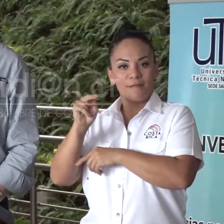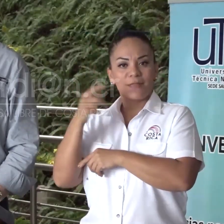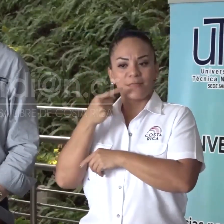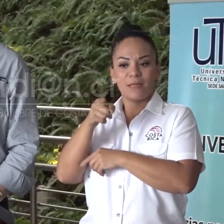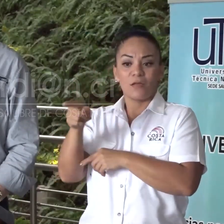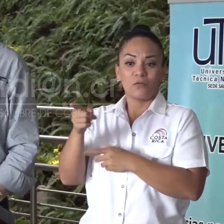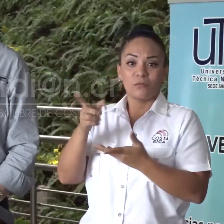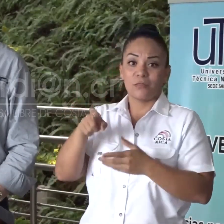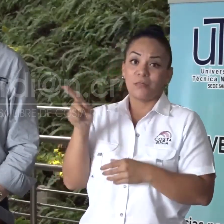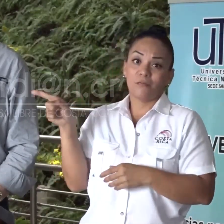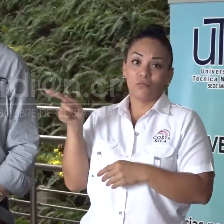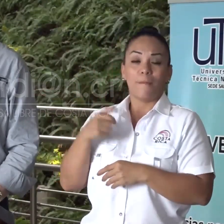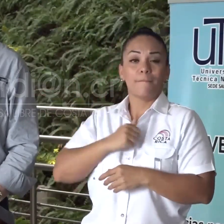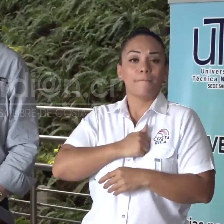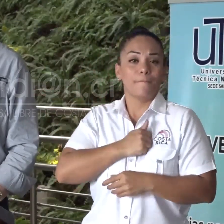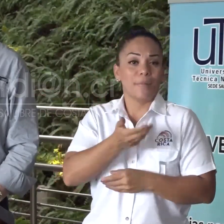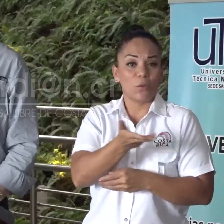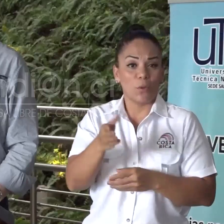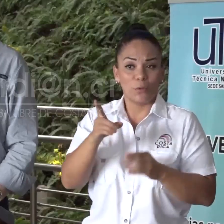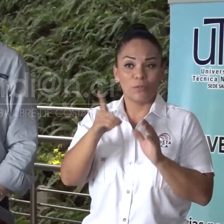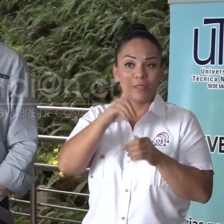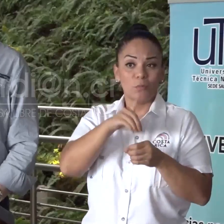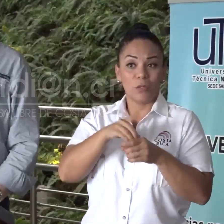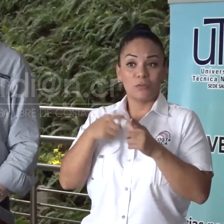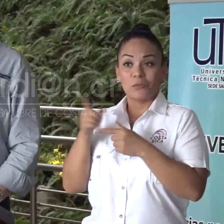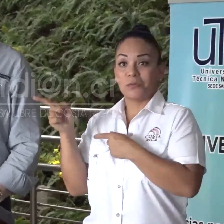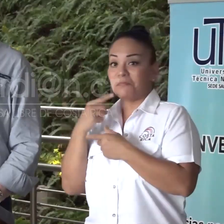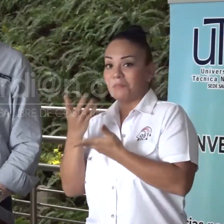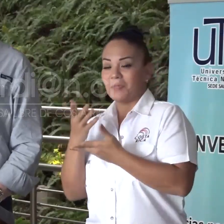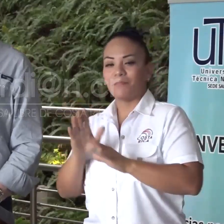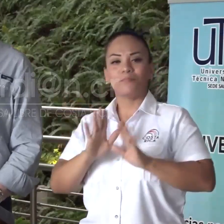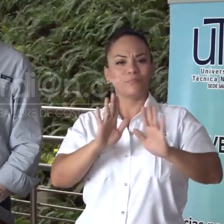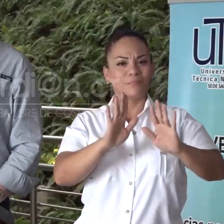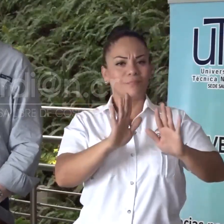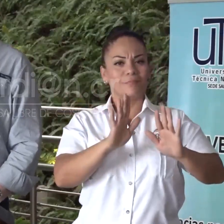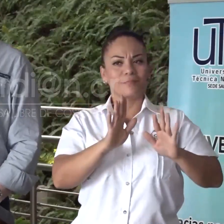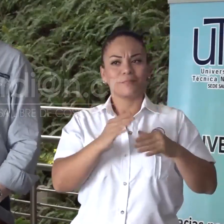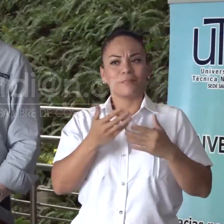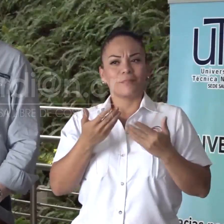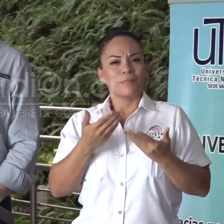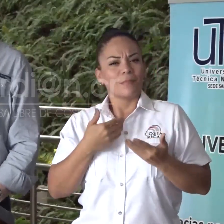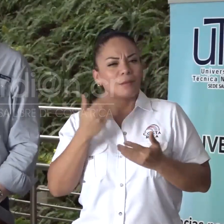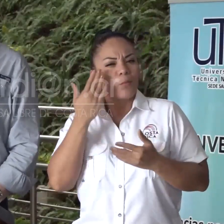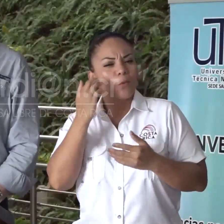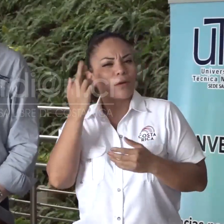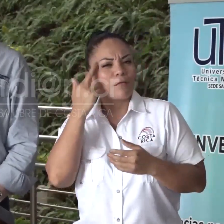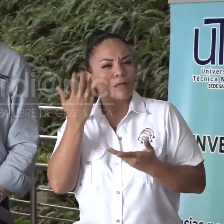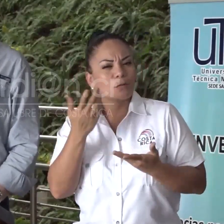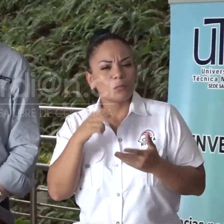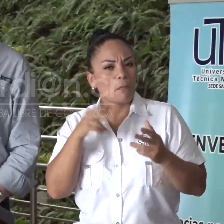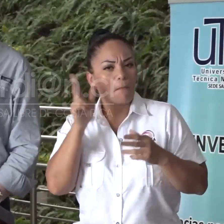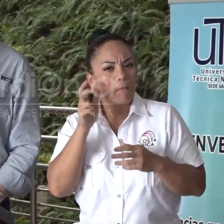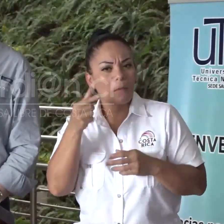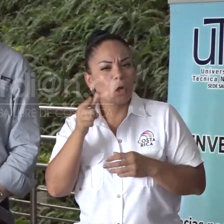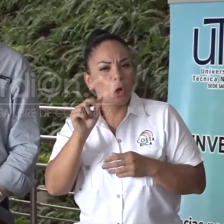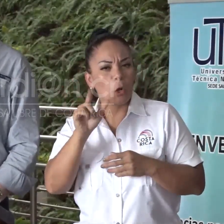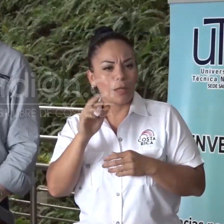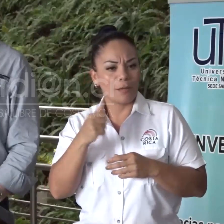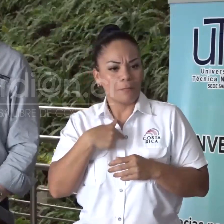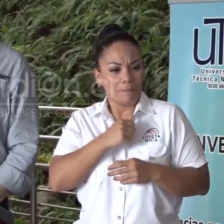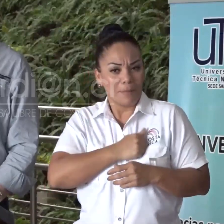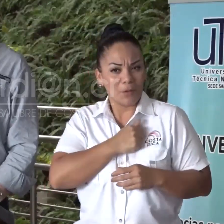merecen que usted le pida perdón. ¿Qué opinión le merece? Pero yo no he oído a doña Gloria, ¿por qué les tengo que pedir perdón si yo lo que dije